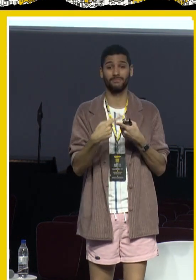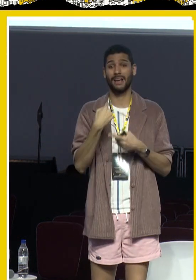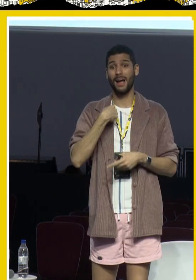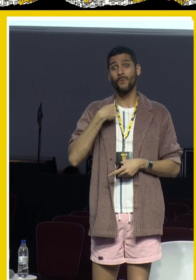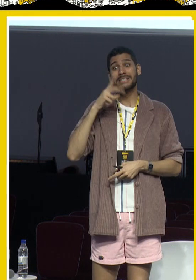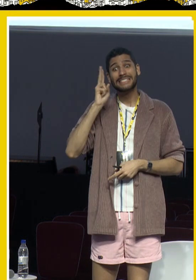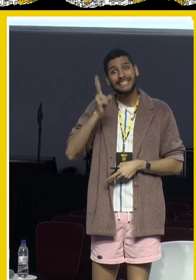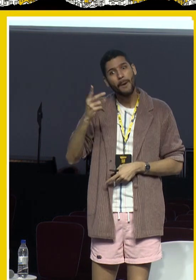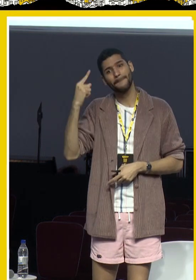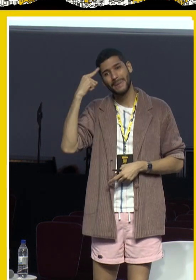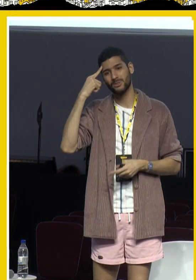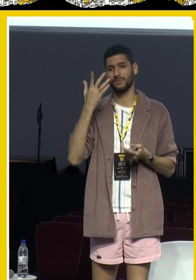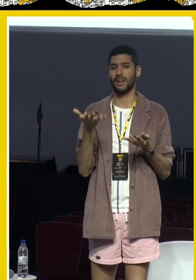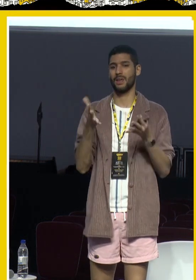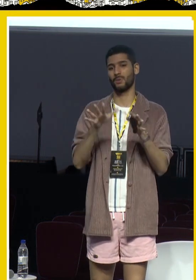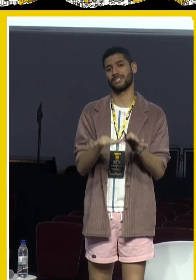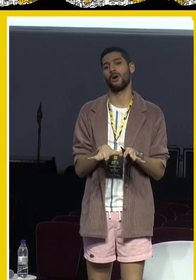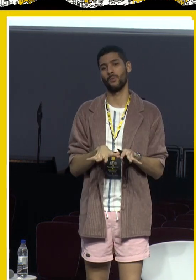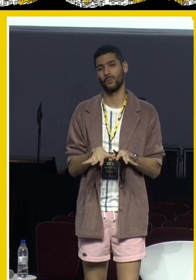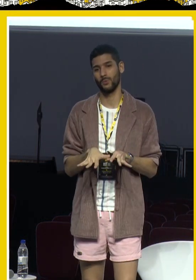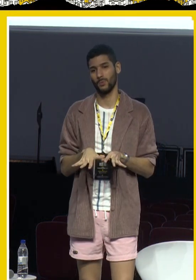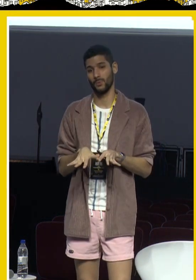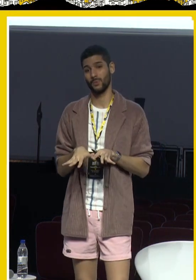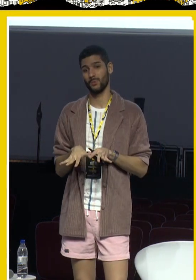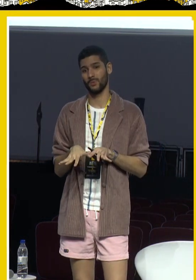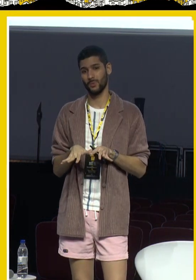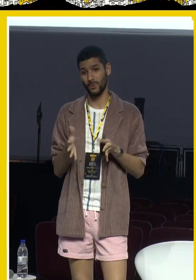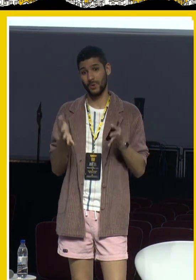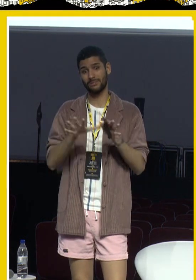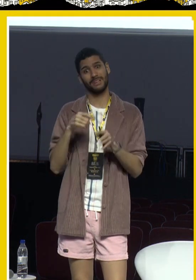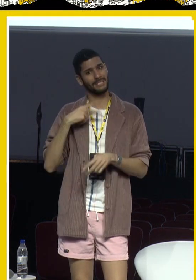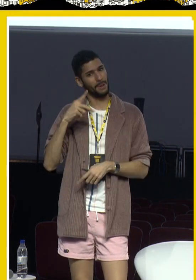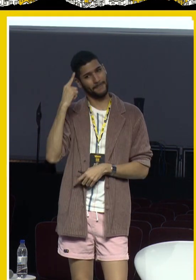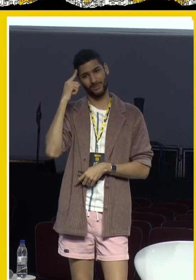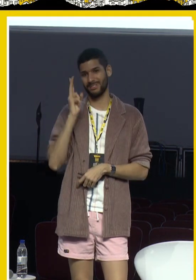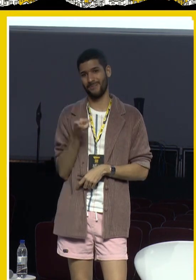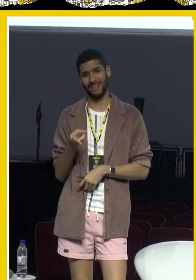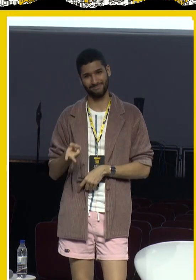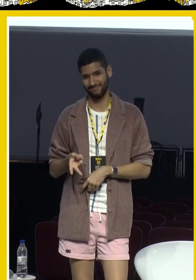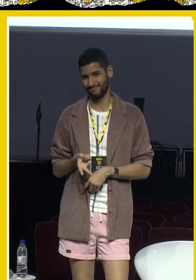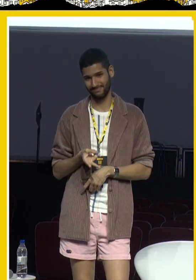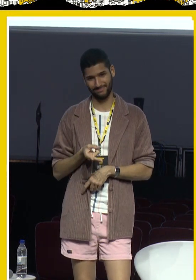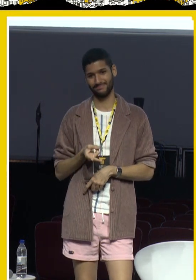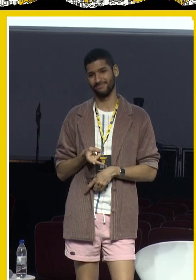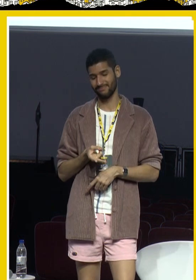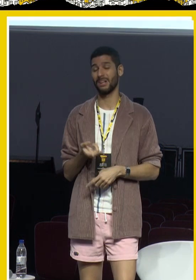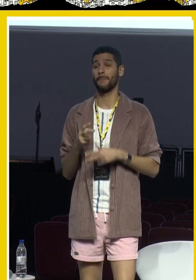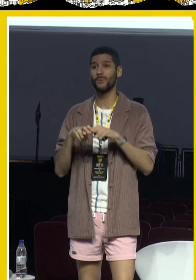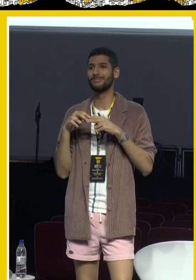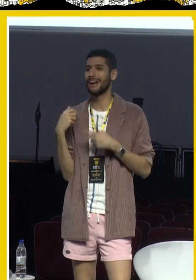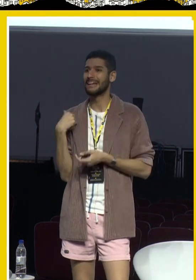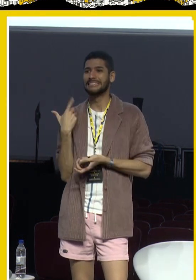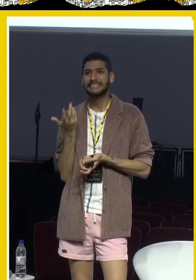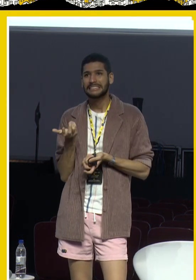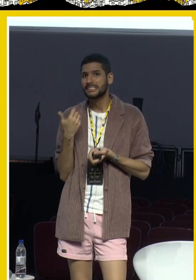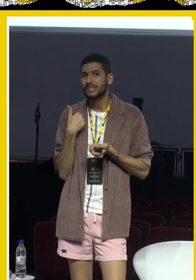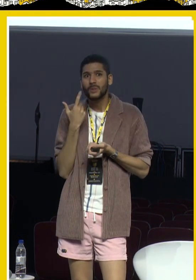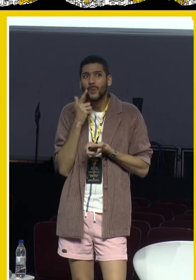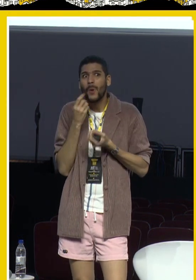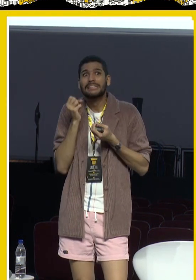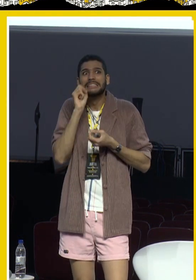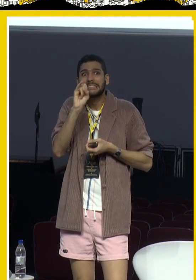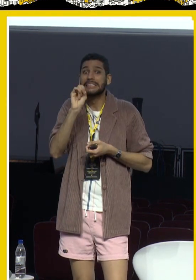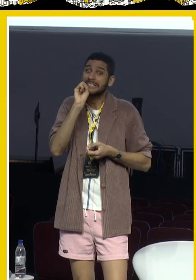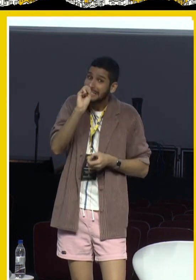vão me criticar pelo meu português porque eu sempre perdendo aquela época simples e na inclusão quero fazer meus vídeos